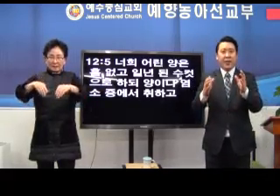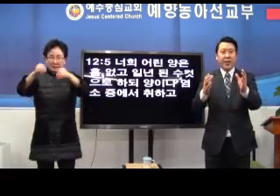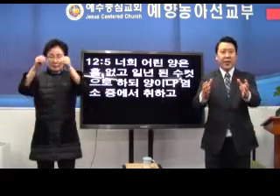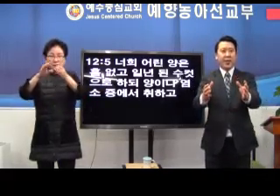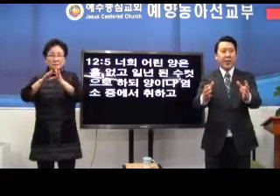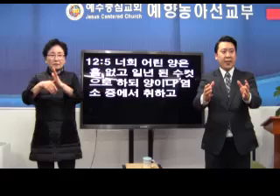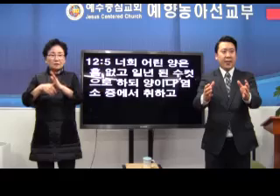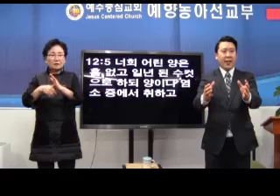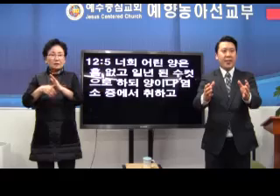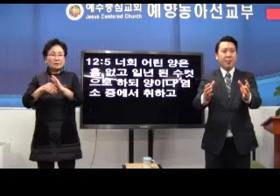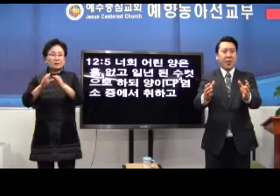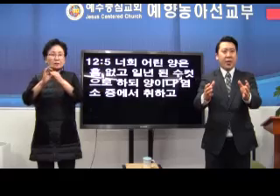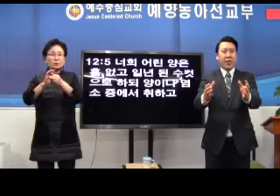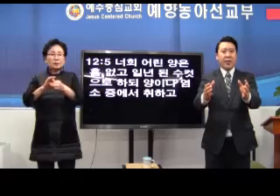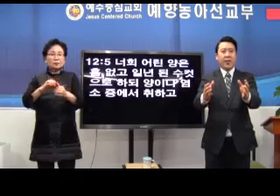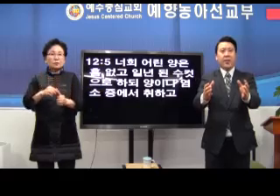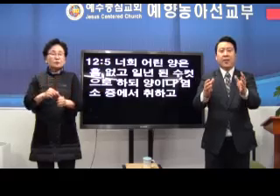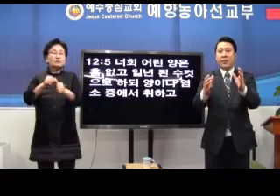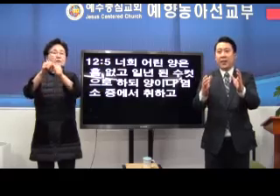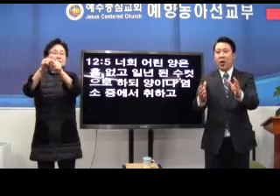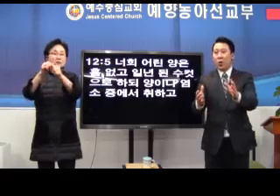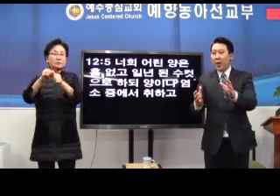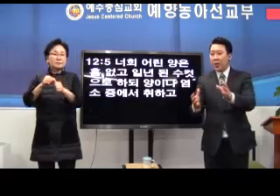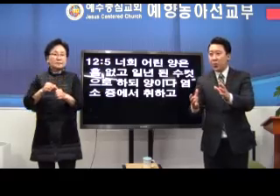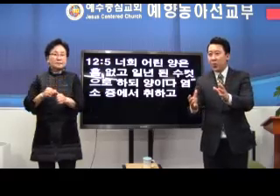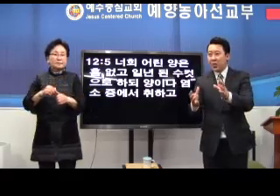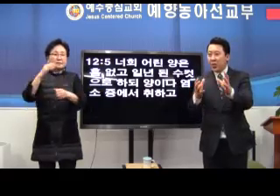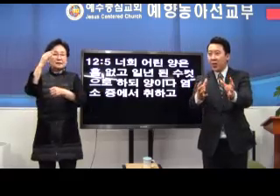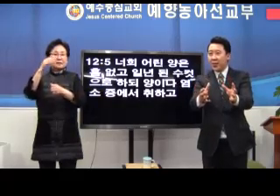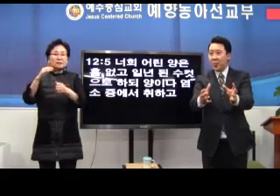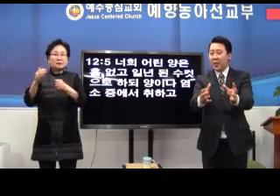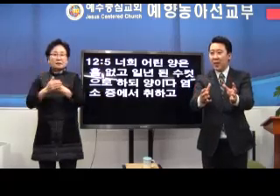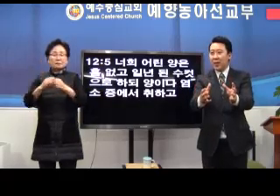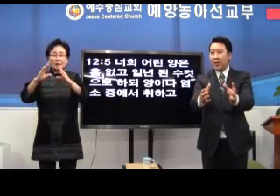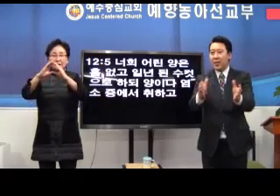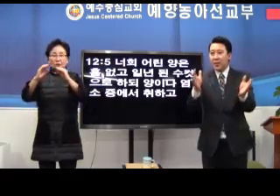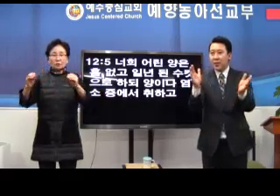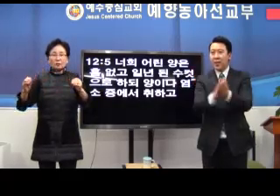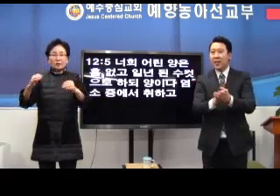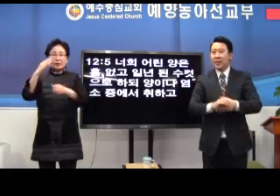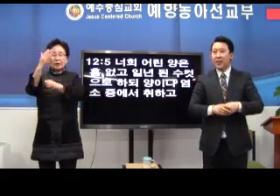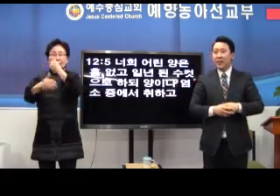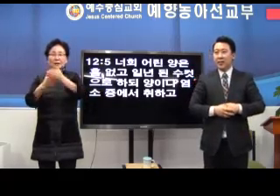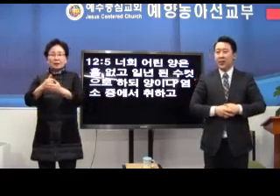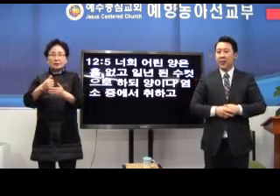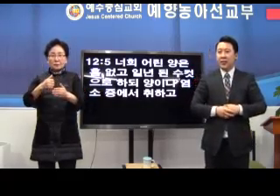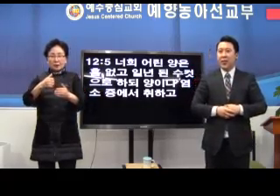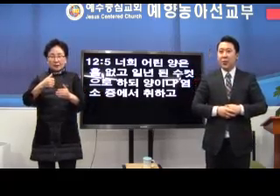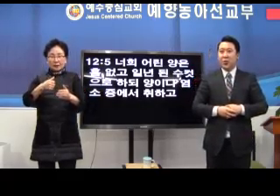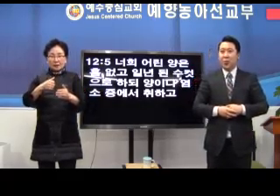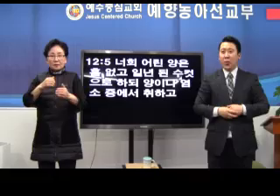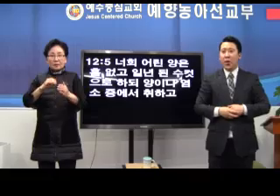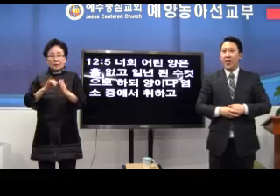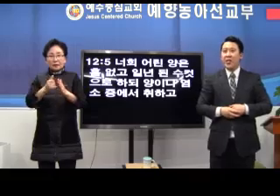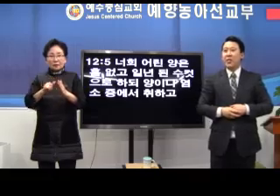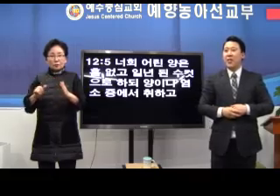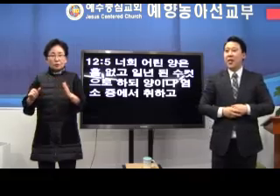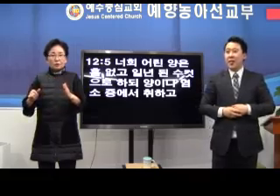나라에 하나님이 택한 그 야곱의 가족들이 들어가게 됩니다. 그 가족들이 바로